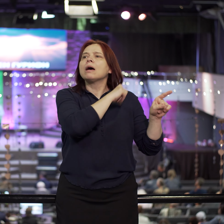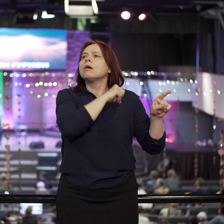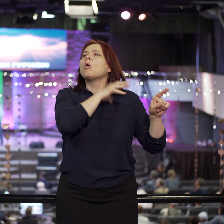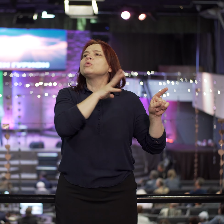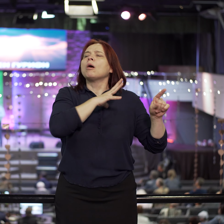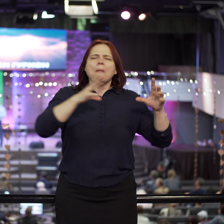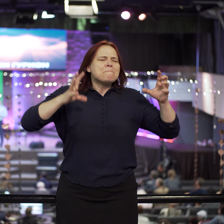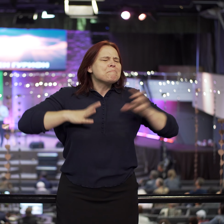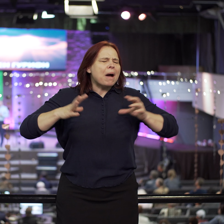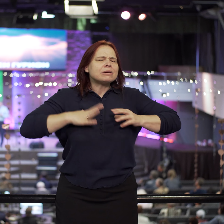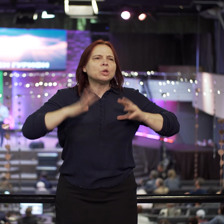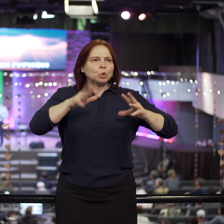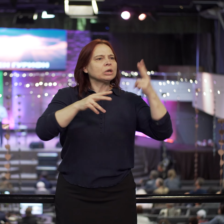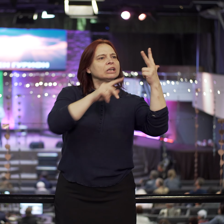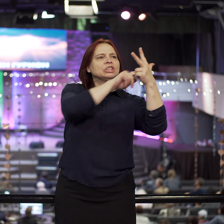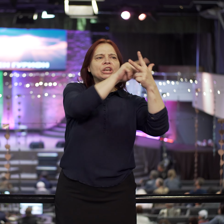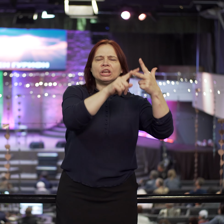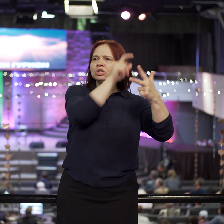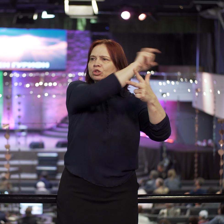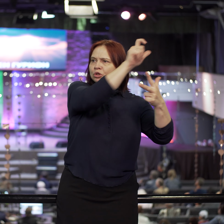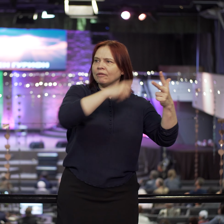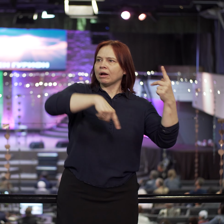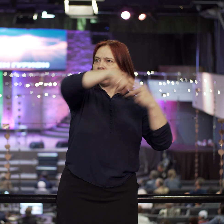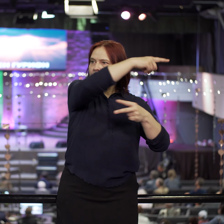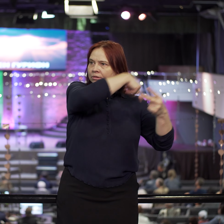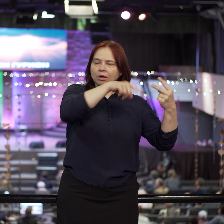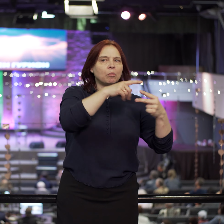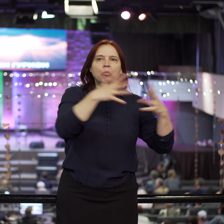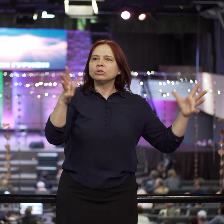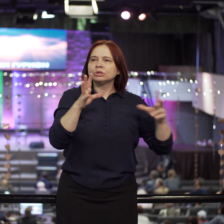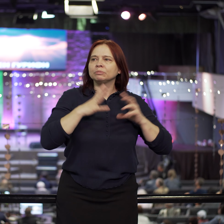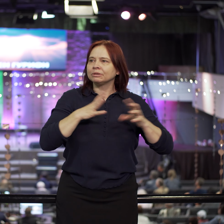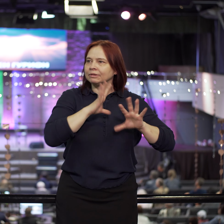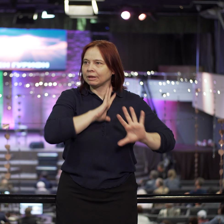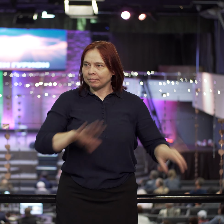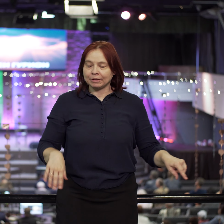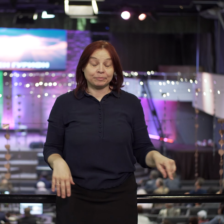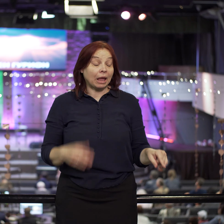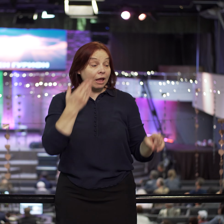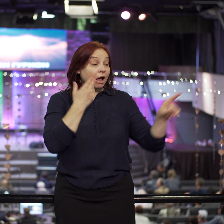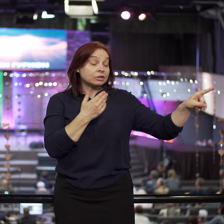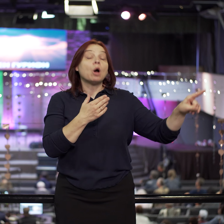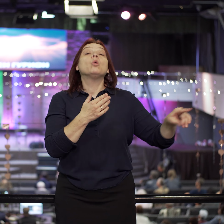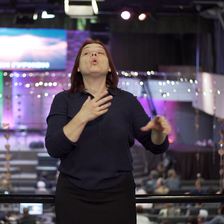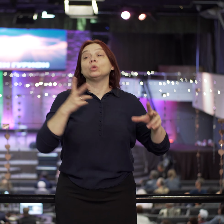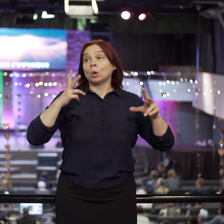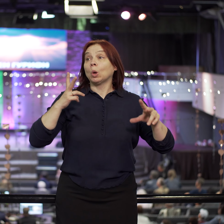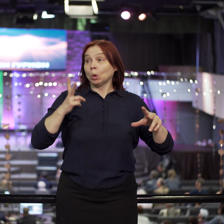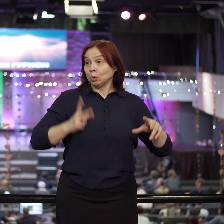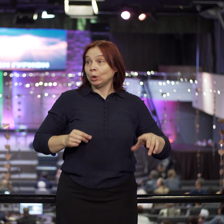замуж, он отдал сумму, эквивалентную 100 миллионов долларов для ее